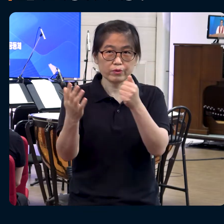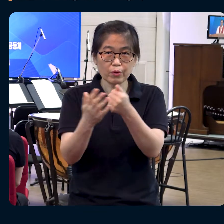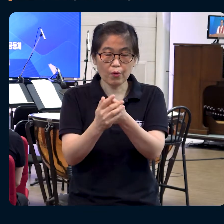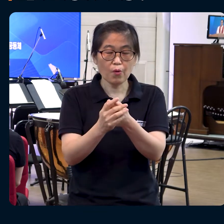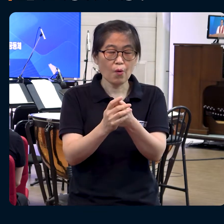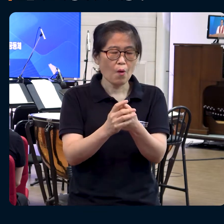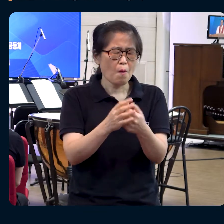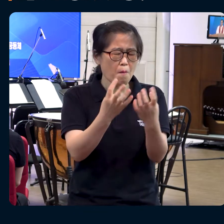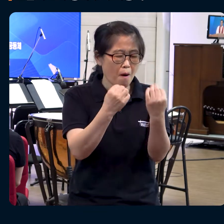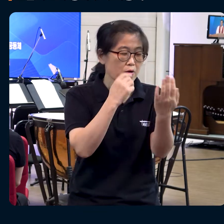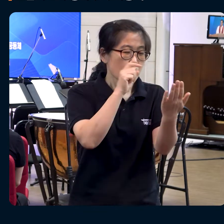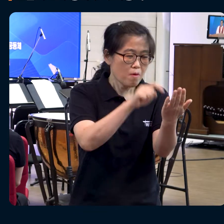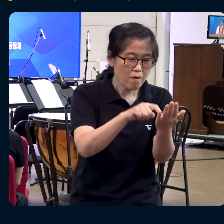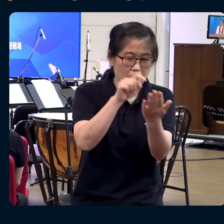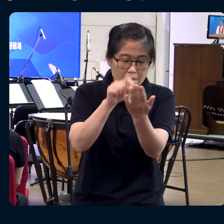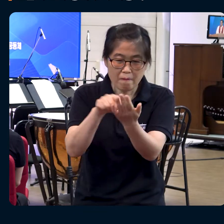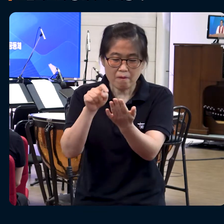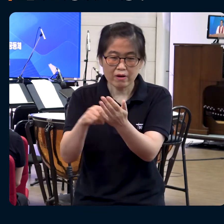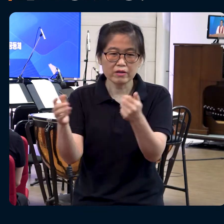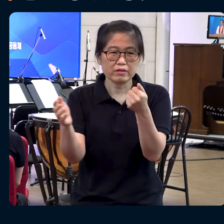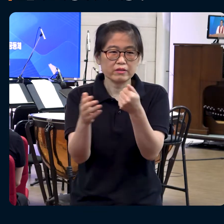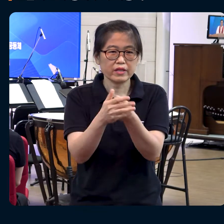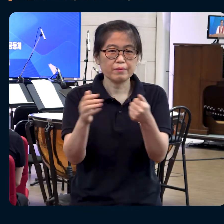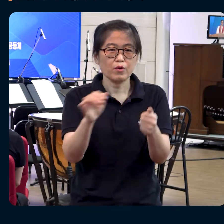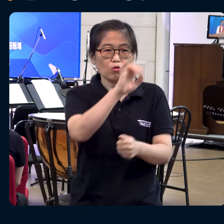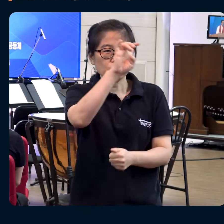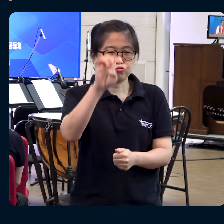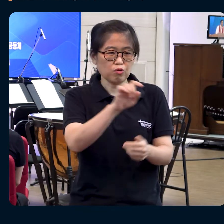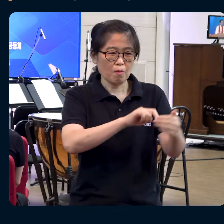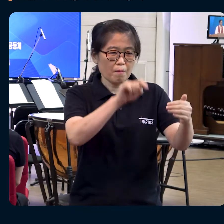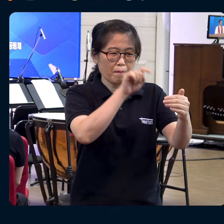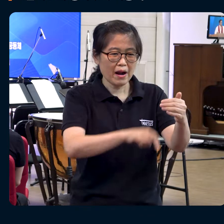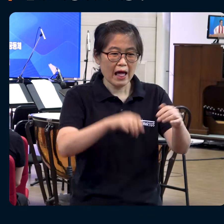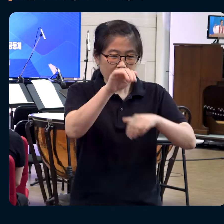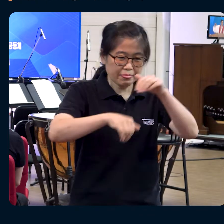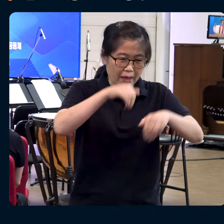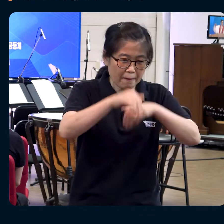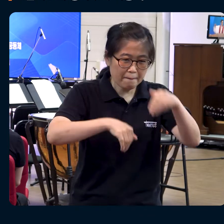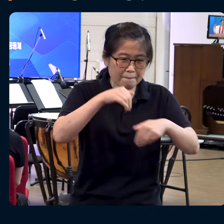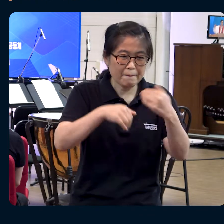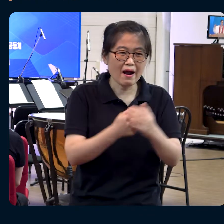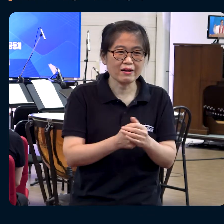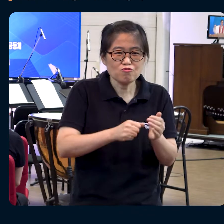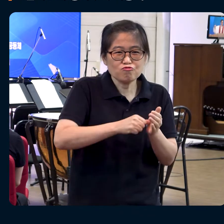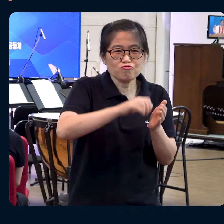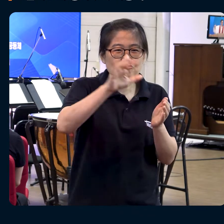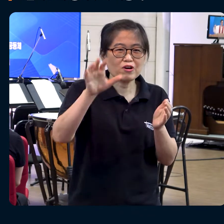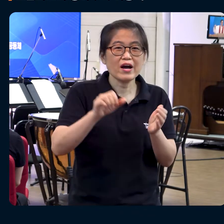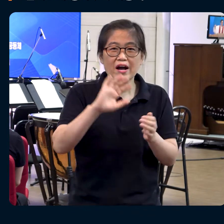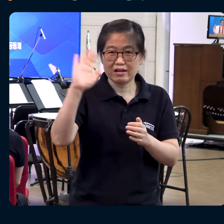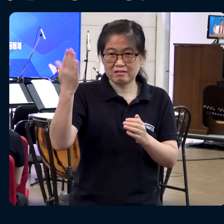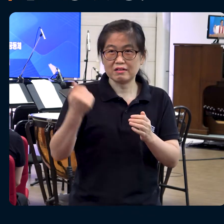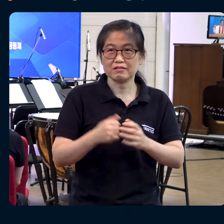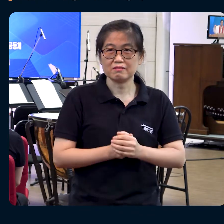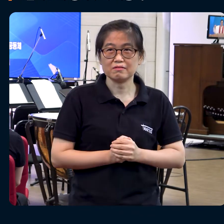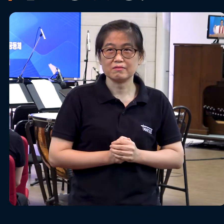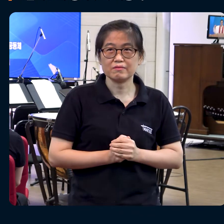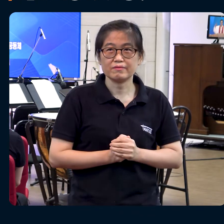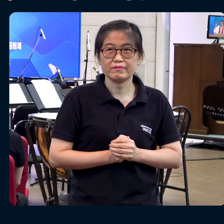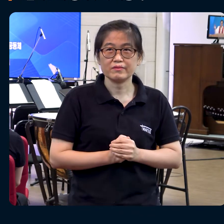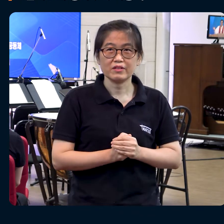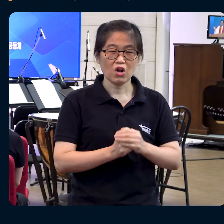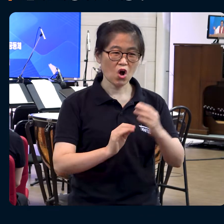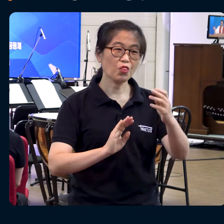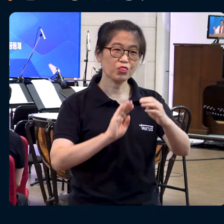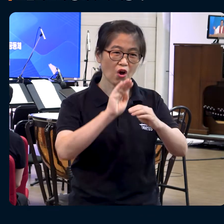유럽에서는 진짜 땅 파기 붐이 일어났어요. 그때부터 막 많은 사람이 와가지고 메소포타미아 모든 언덕 중에